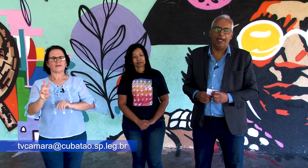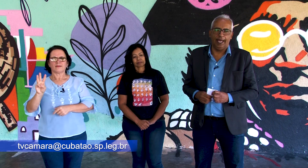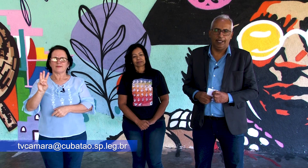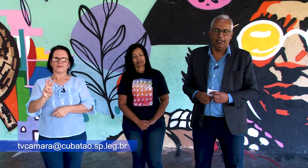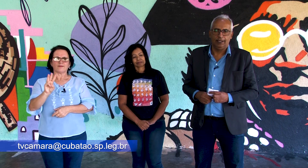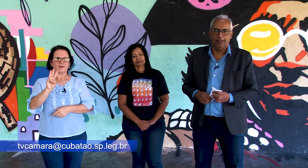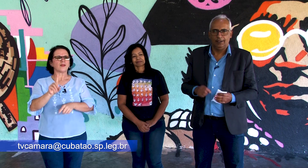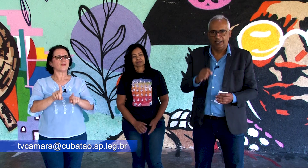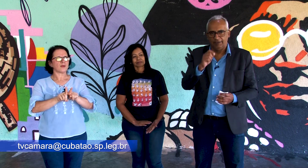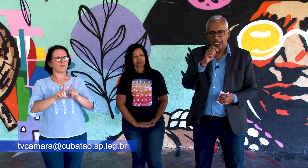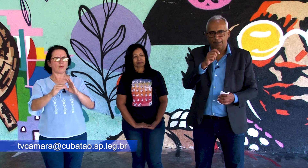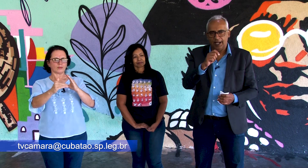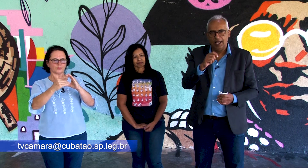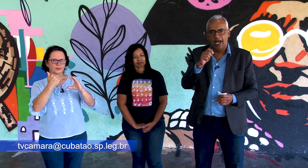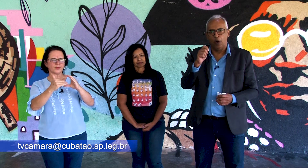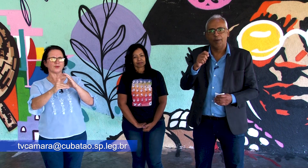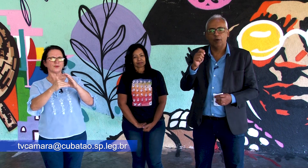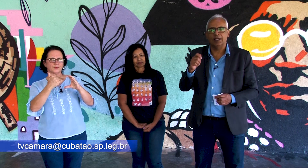tvcâmara@cubatão.sp.leg.br.